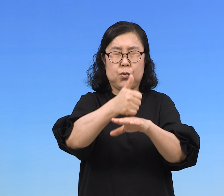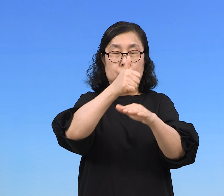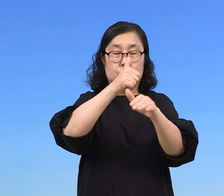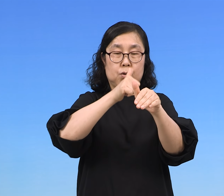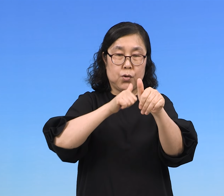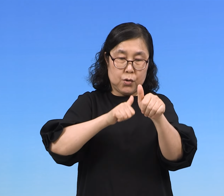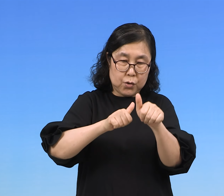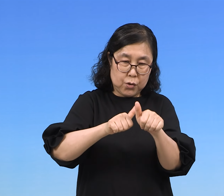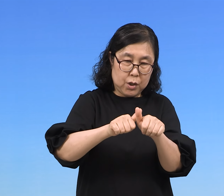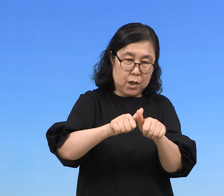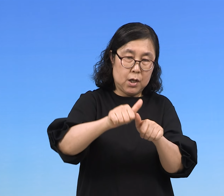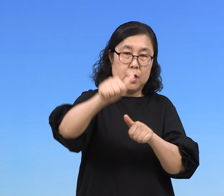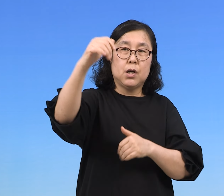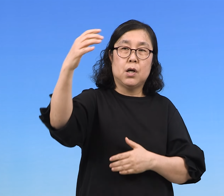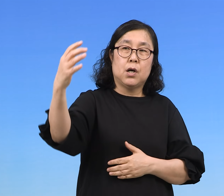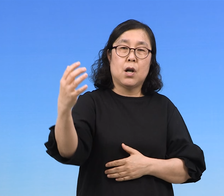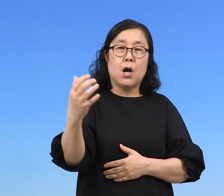최후